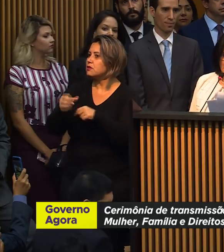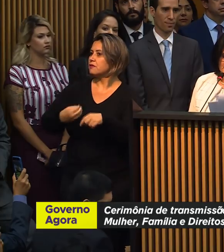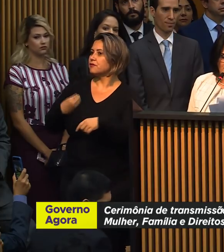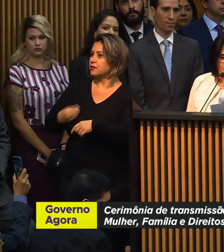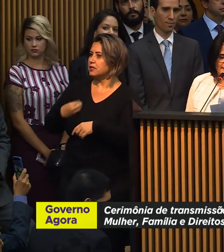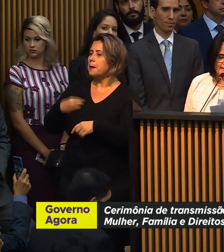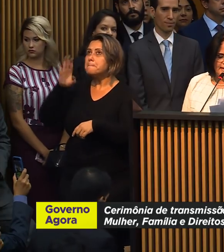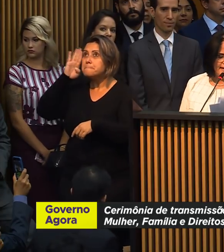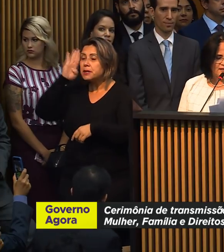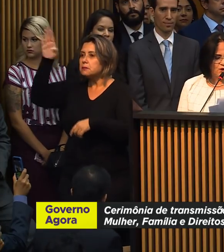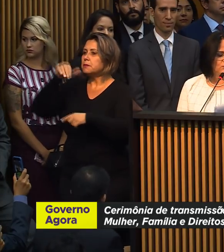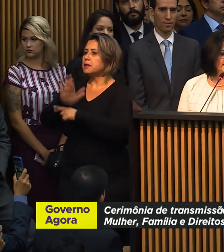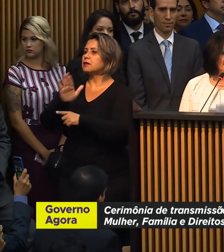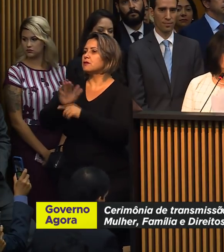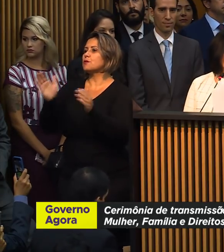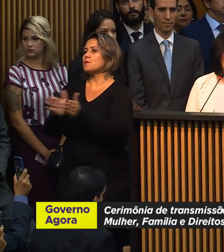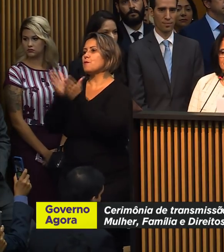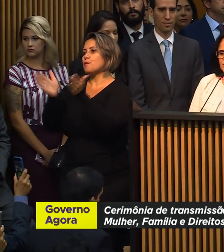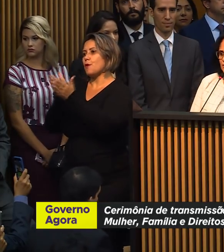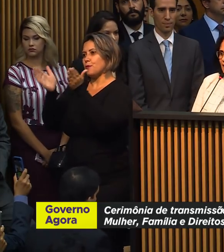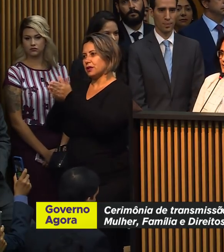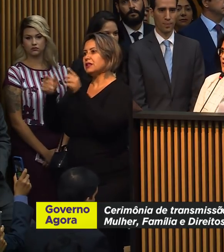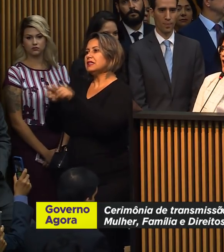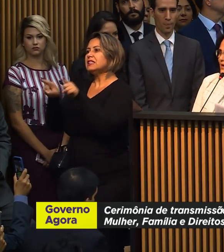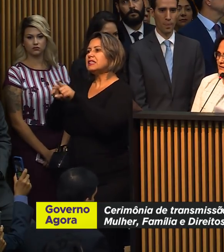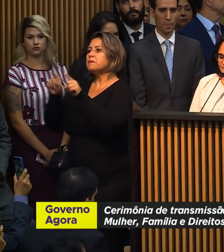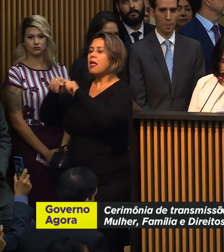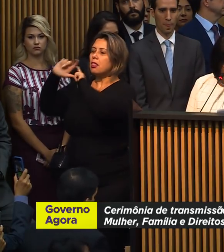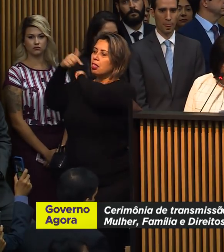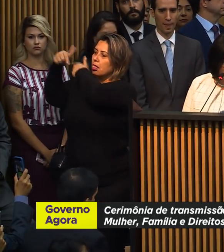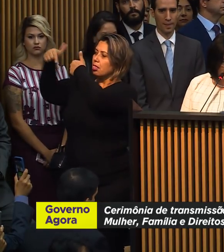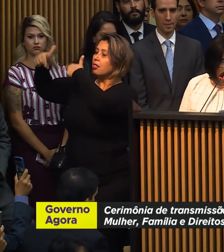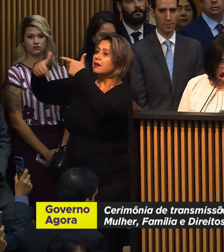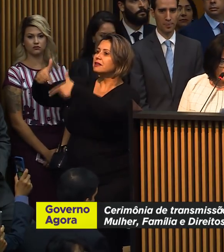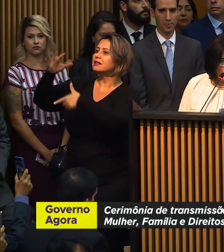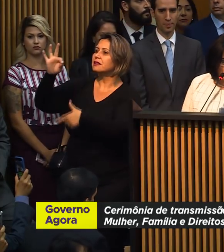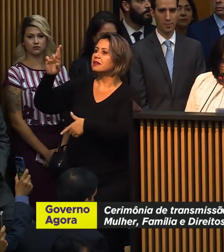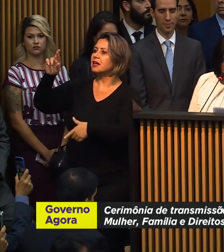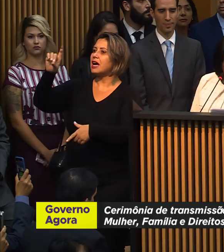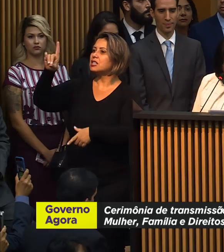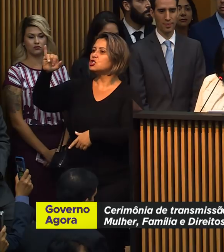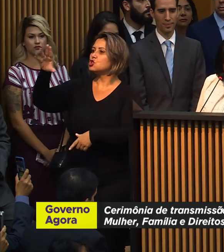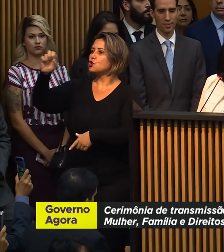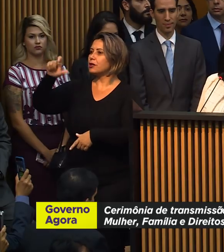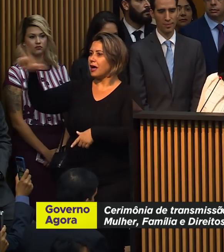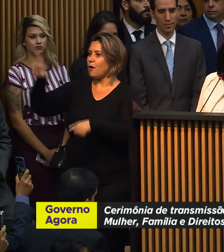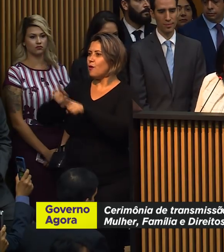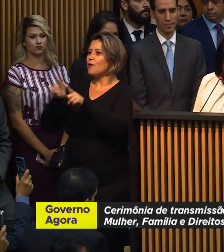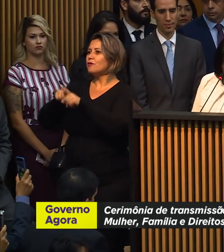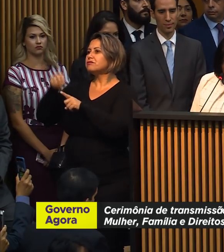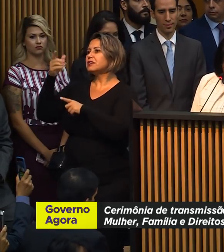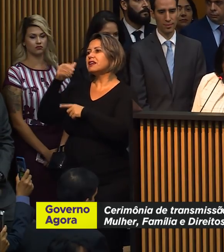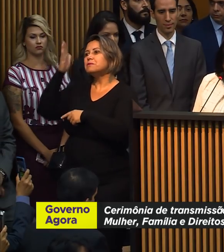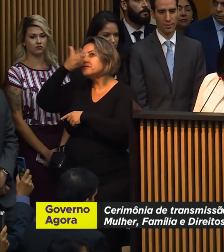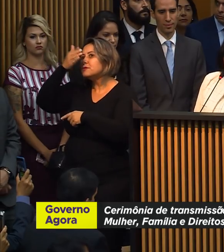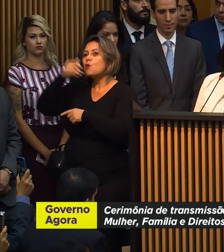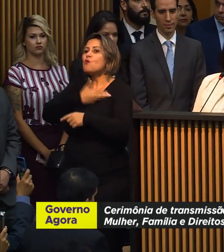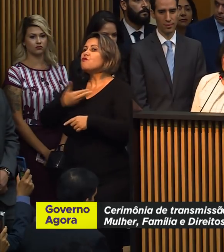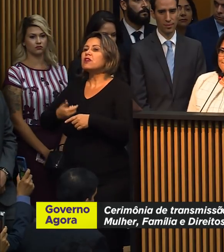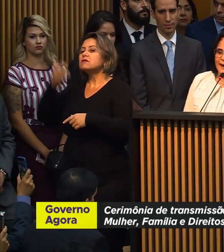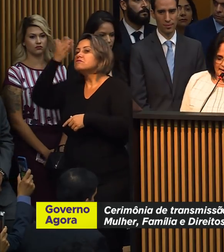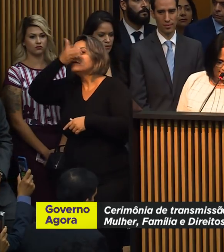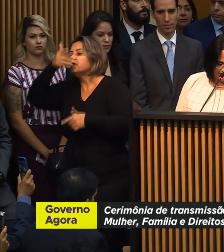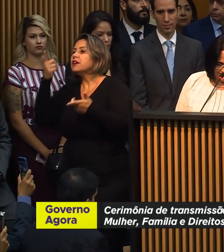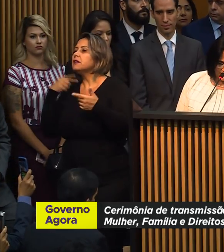sobretudo as mais pobres e as de comunidades tradicionais, as invisíveis. Um dos desafios desse atual governo